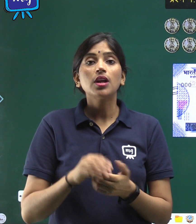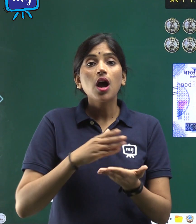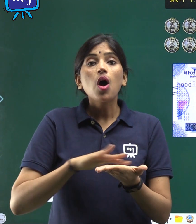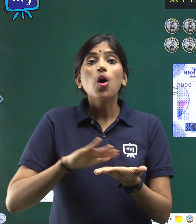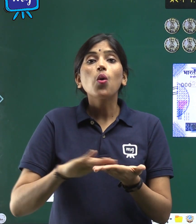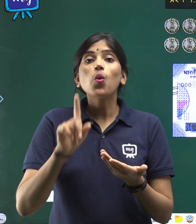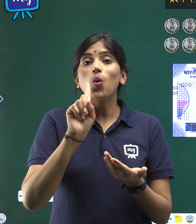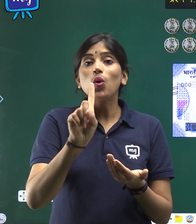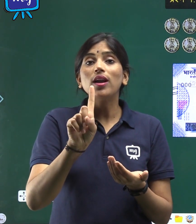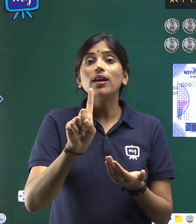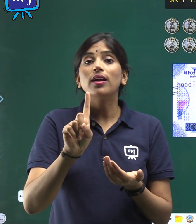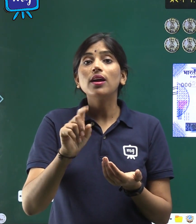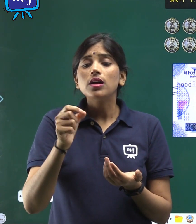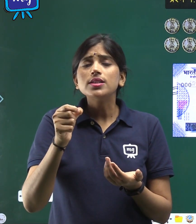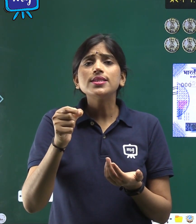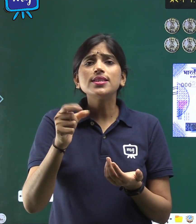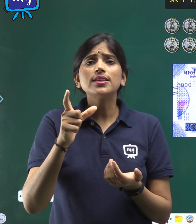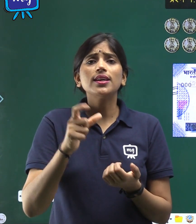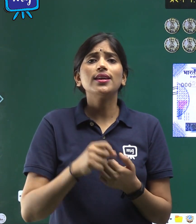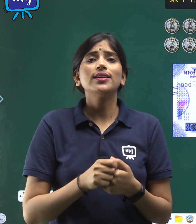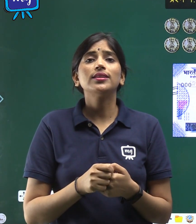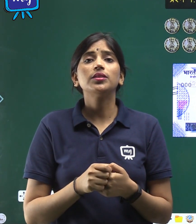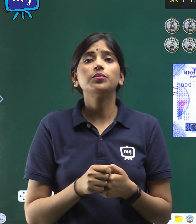खुले सिक्के।